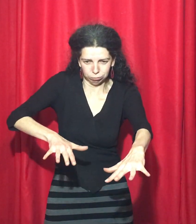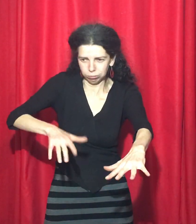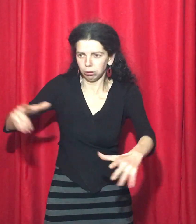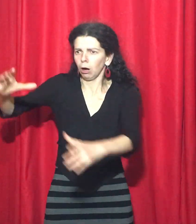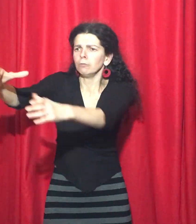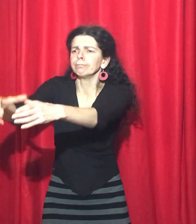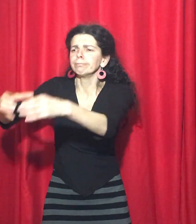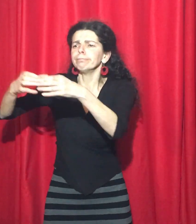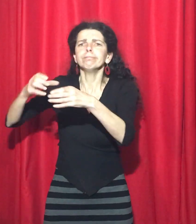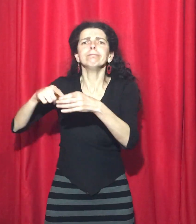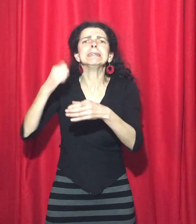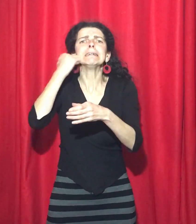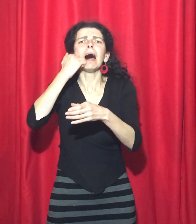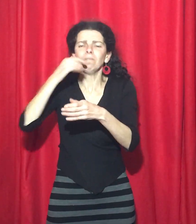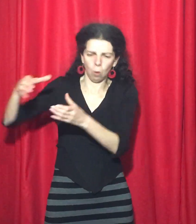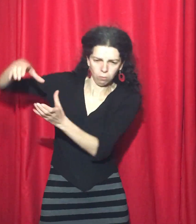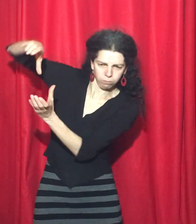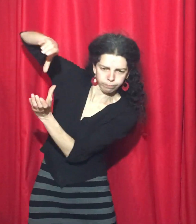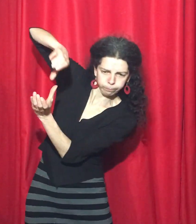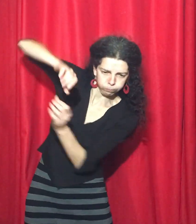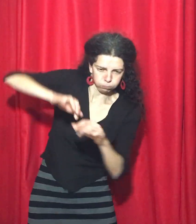vida un énorme flacon de bain moussant